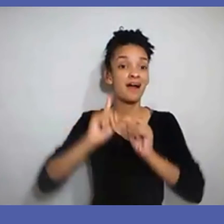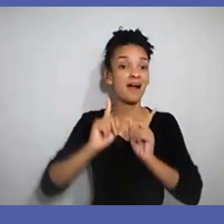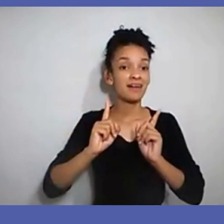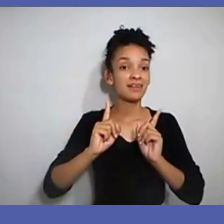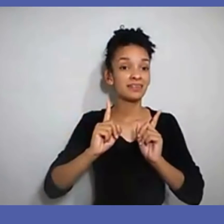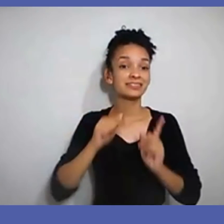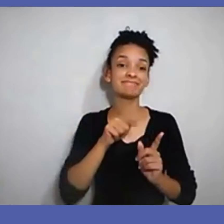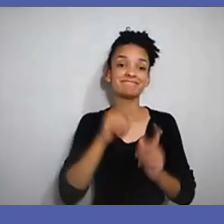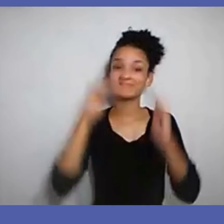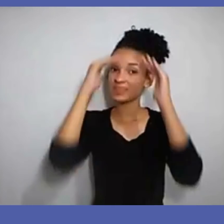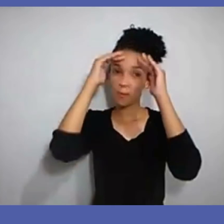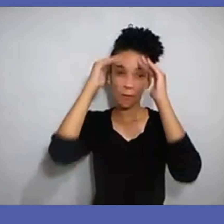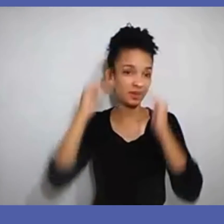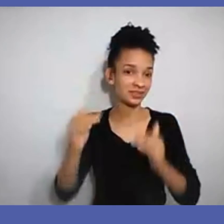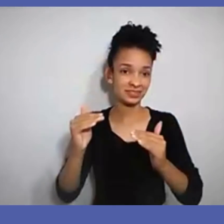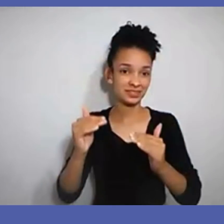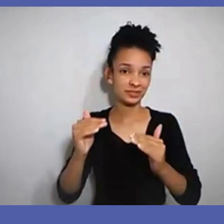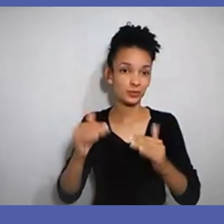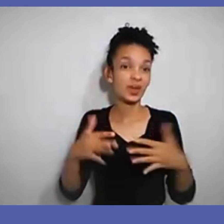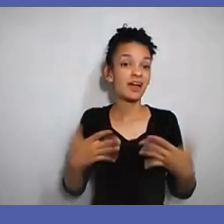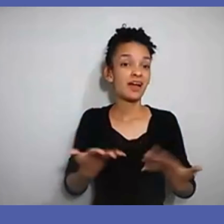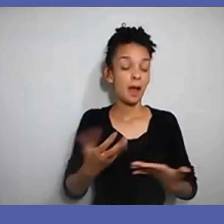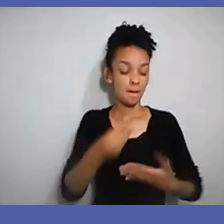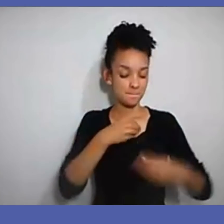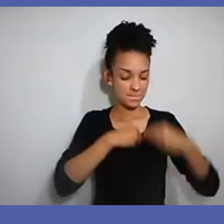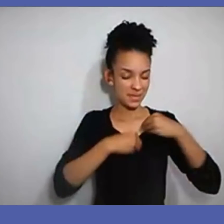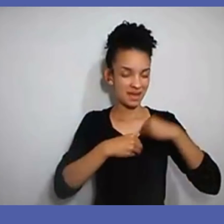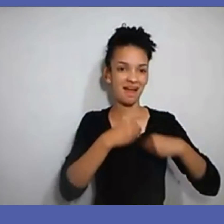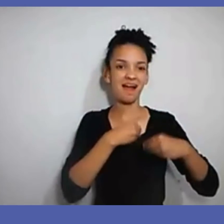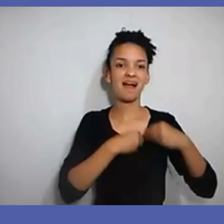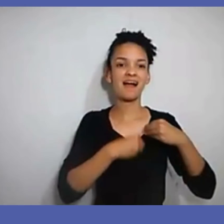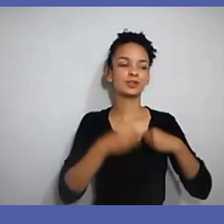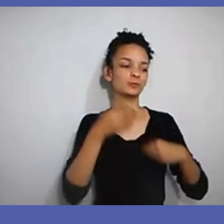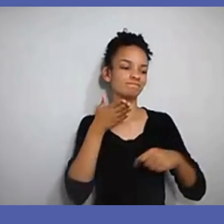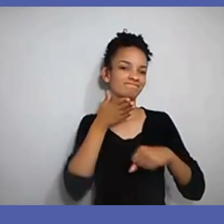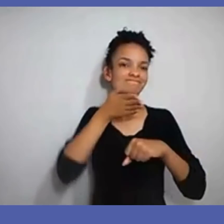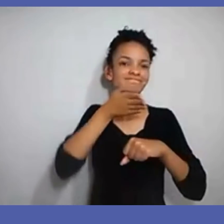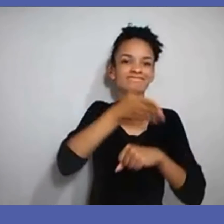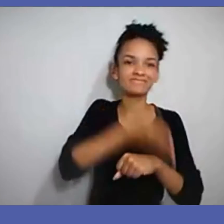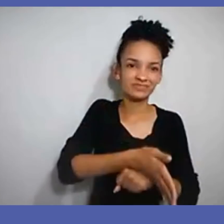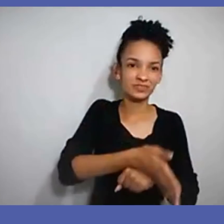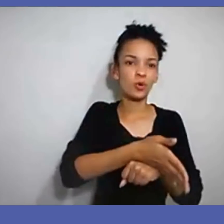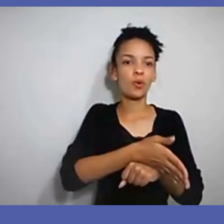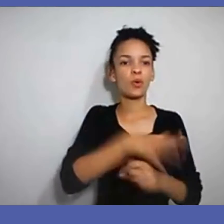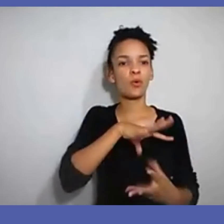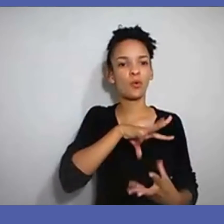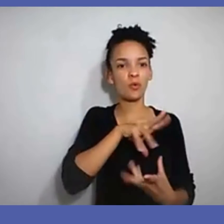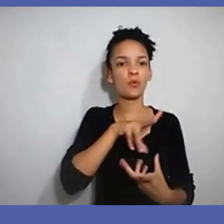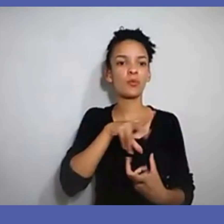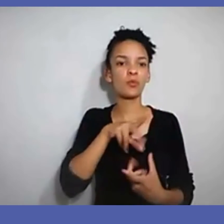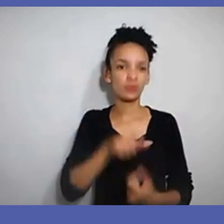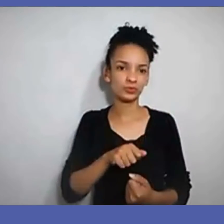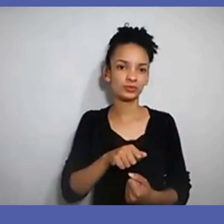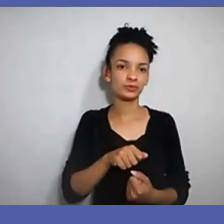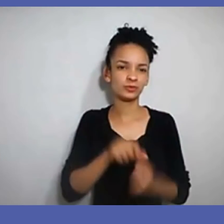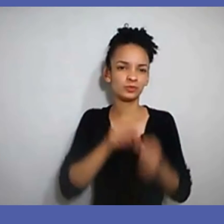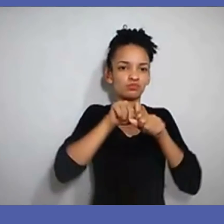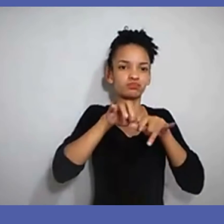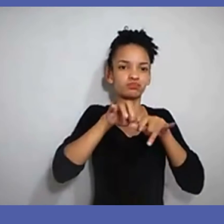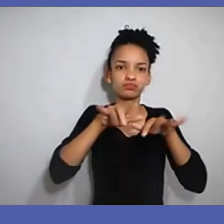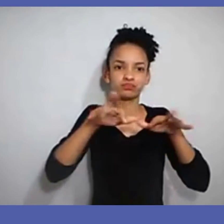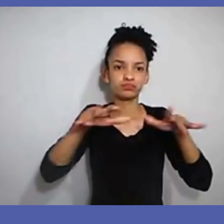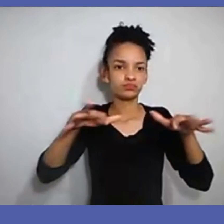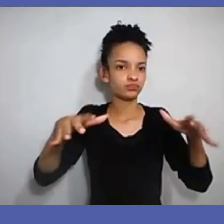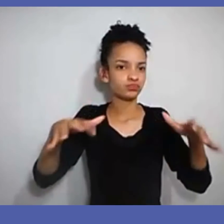a morte veio por meio do pecado, e a morte passou para todos os homens, e todos